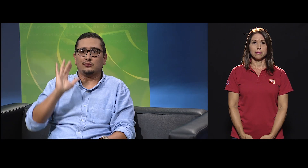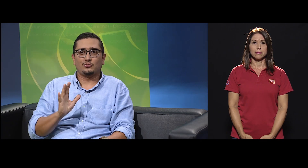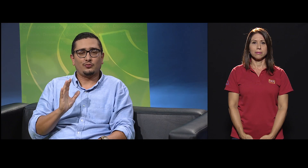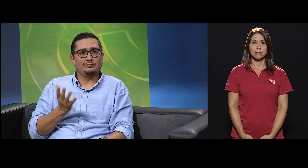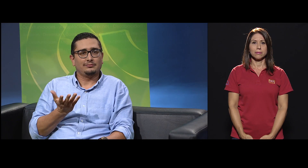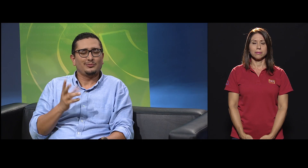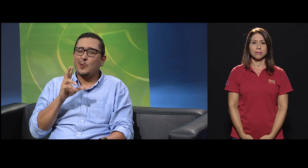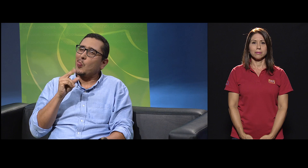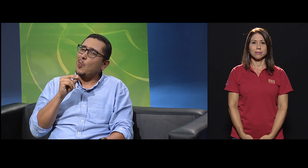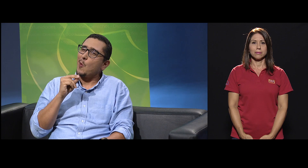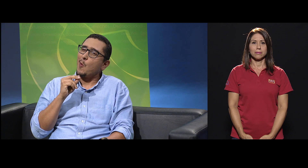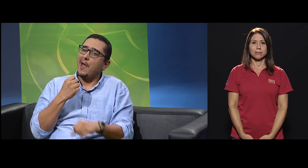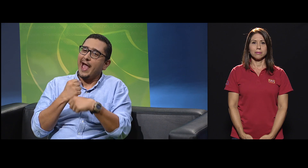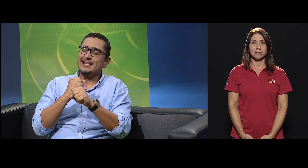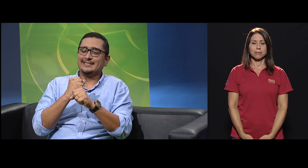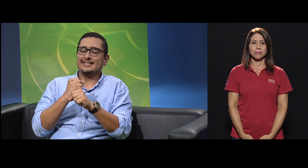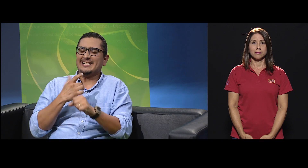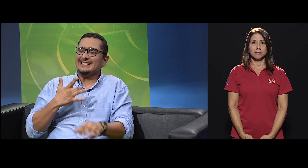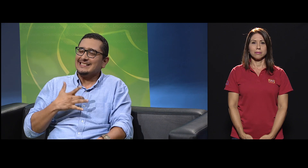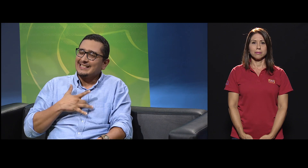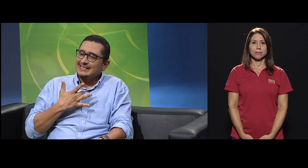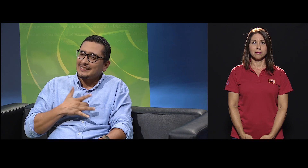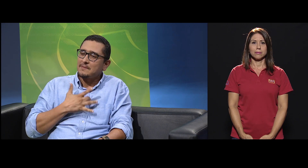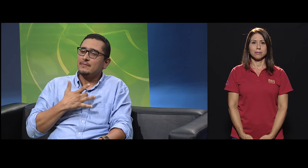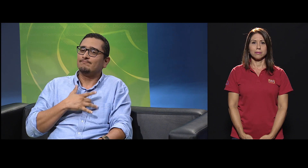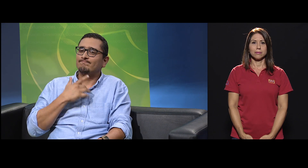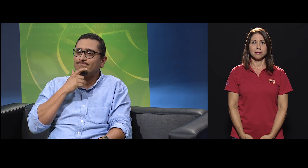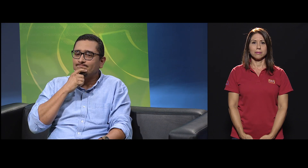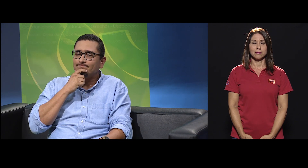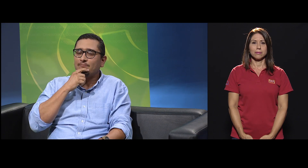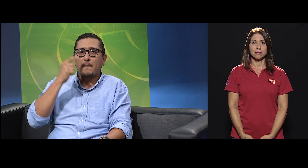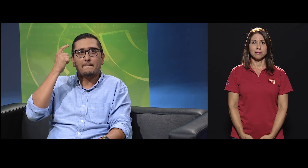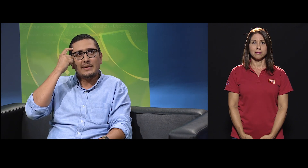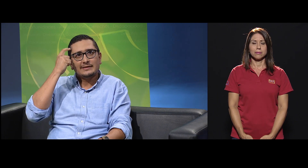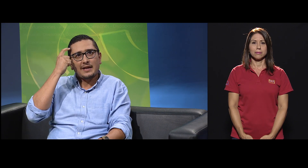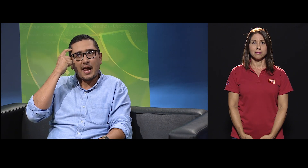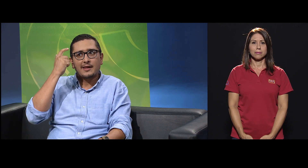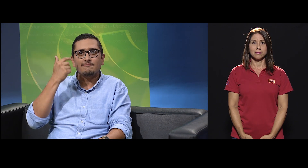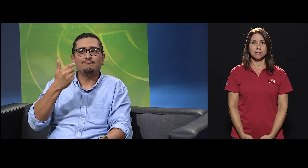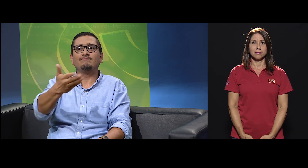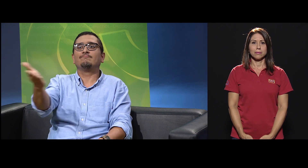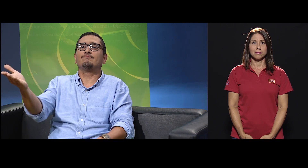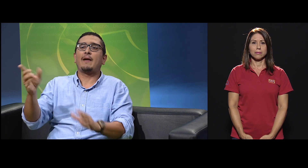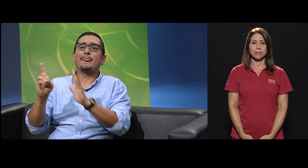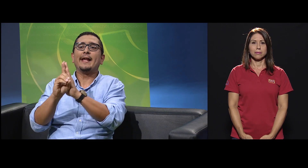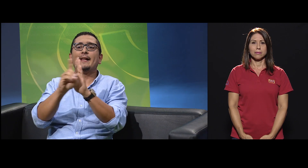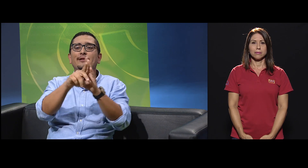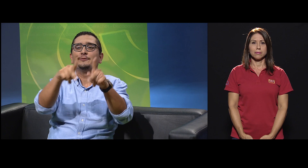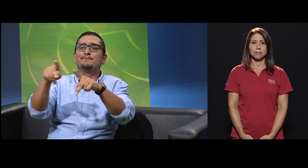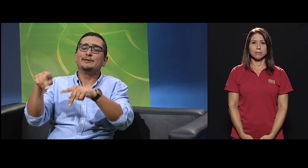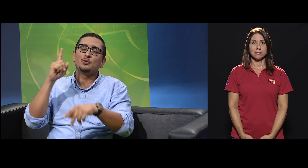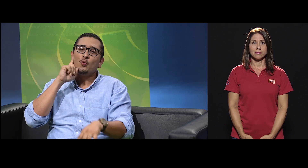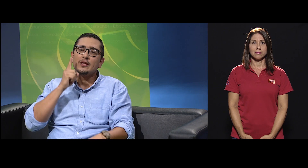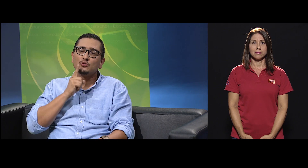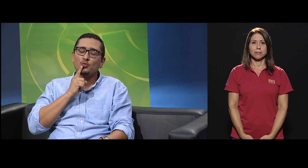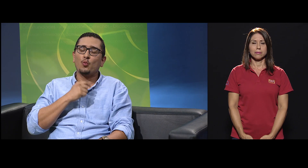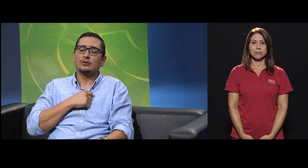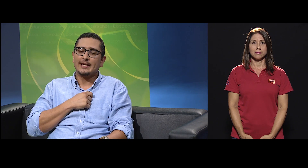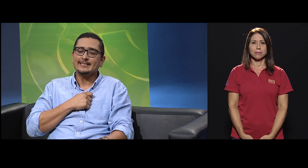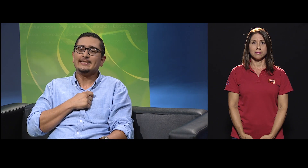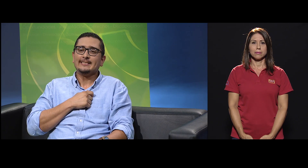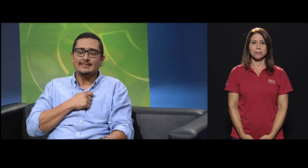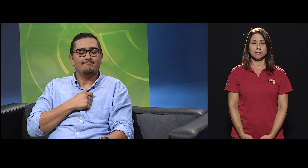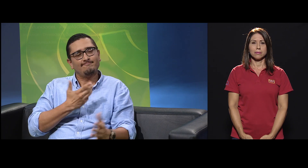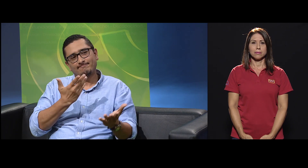Bueno, de repente ellos dicen, bueno, me están obligando, entonces voy a hacerlo, y sin embargo no lo hacen, qué sé yo. Hay que